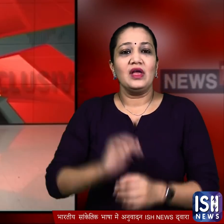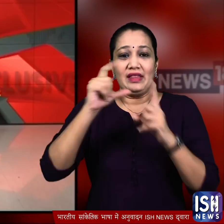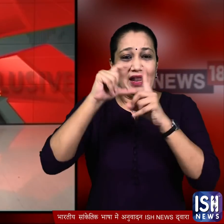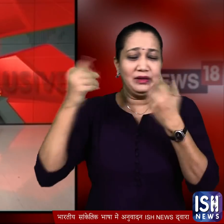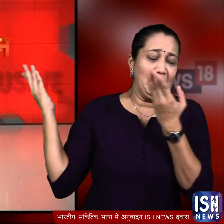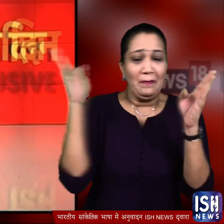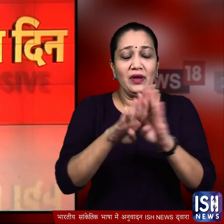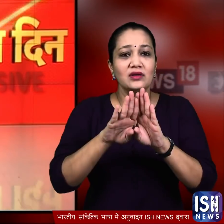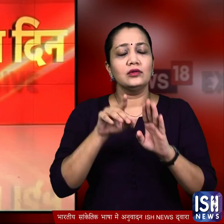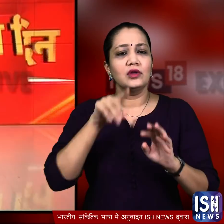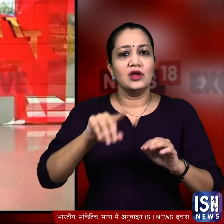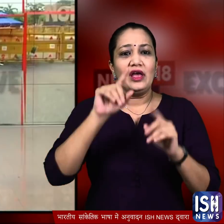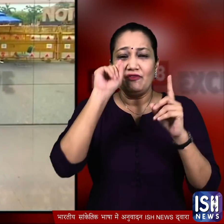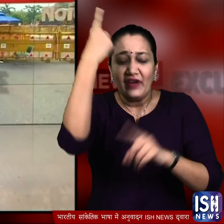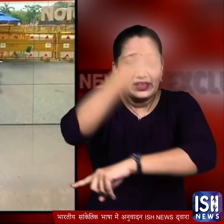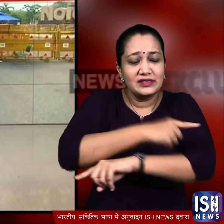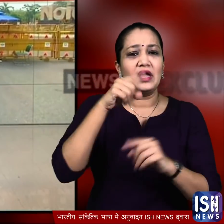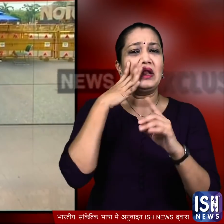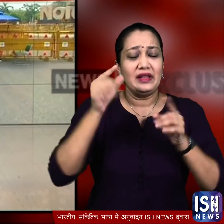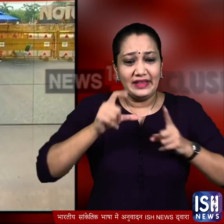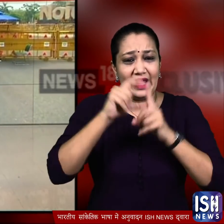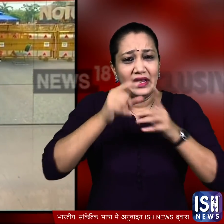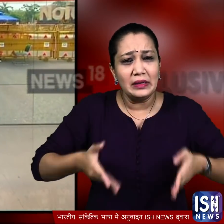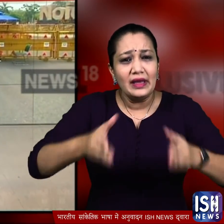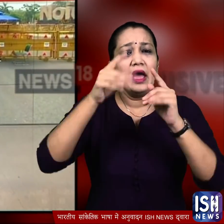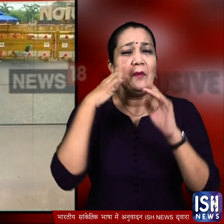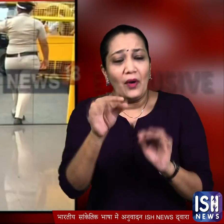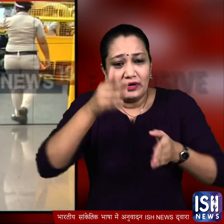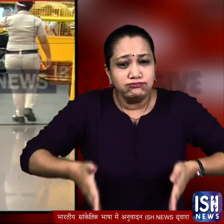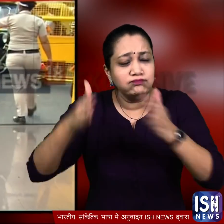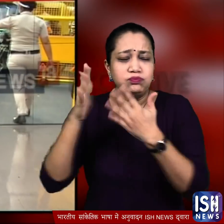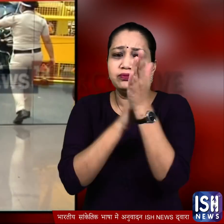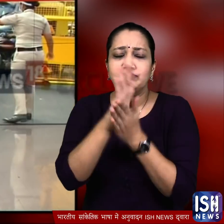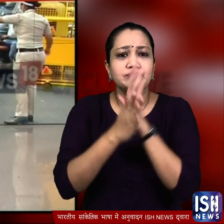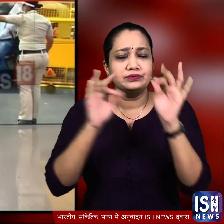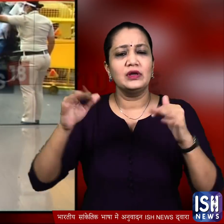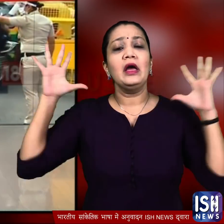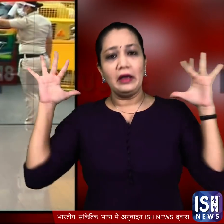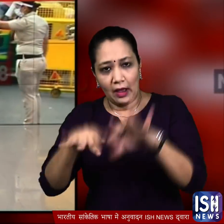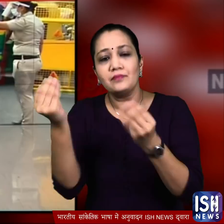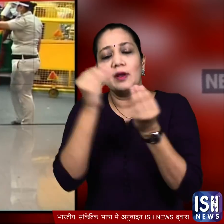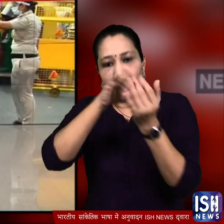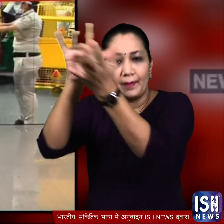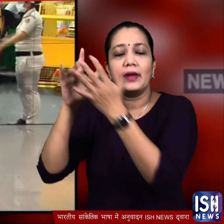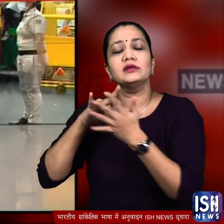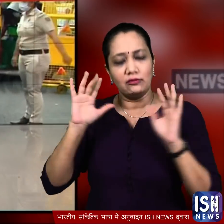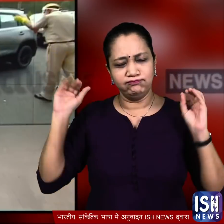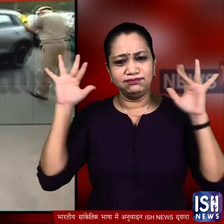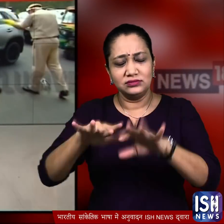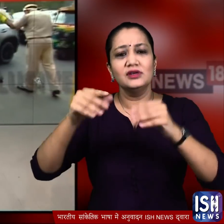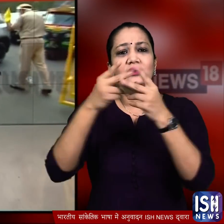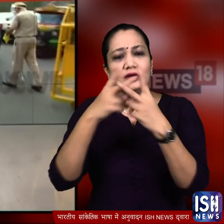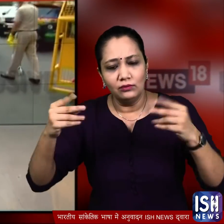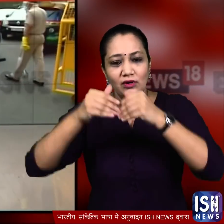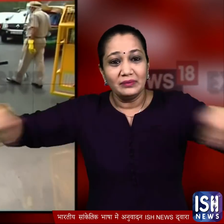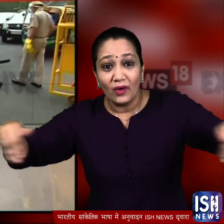लगाए गए लॉकडाउन के पहले दिन राजधानी की अहम सड़कों पर सन्नाटा पसरा रहा। भीड़भाड़ वाले हालात इलाके जो थे वहां दिल्ली की सीमाओं